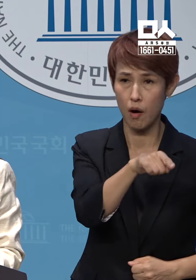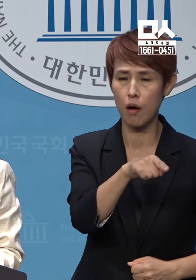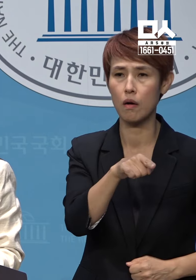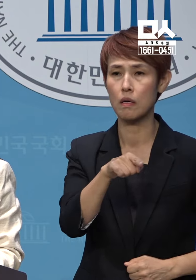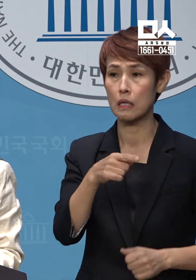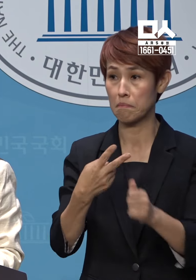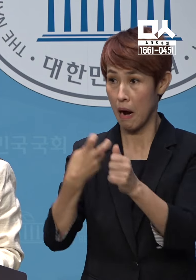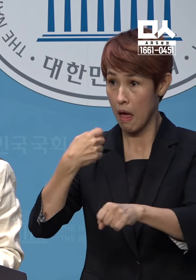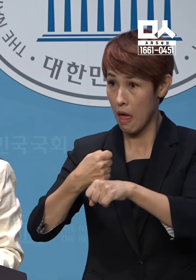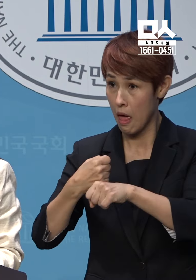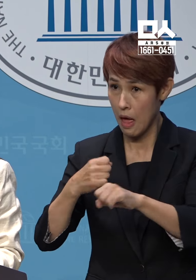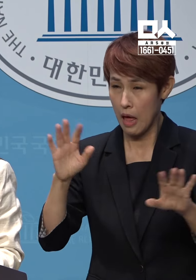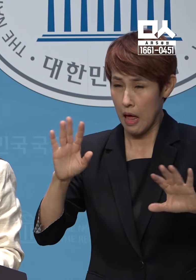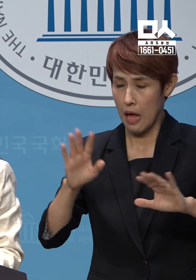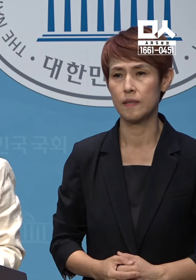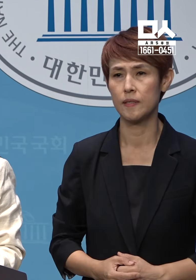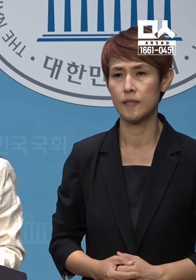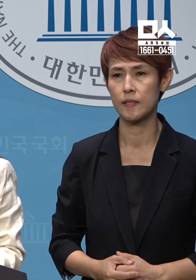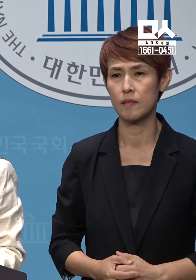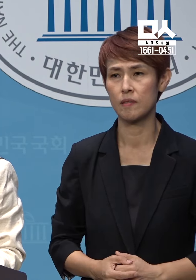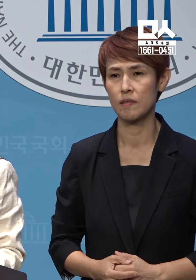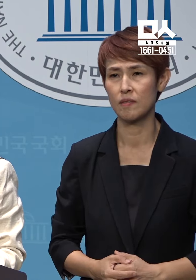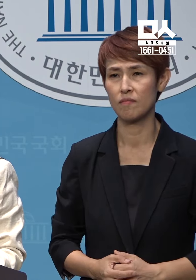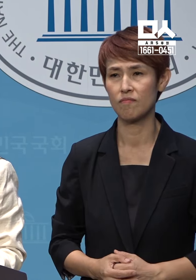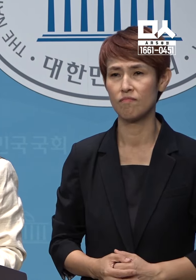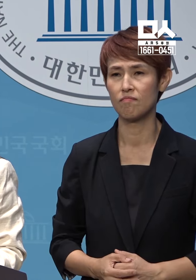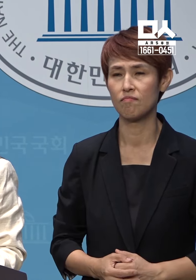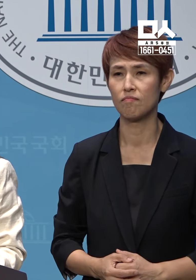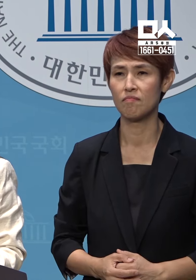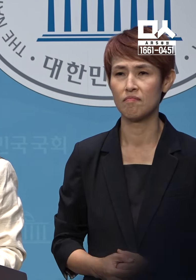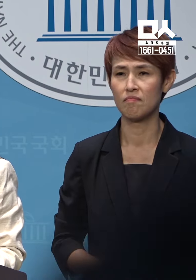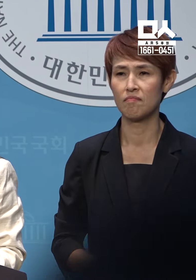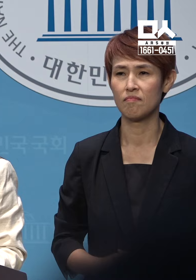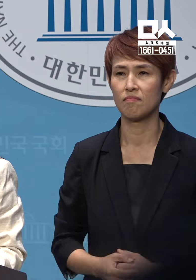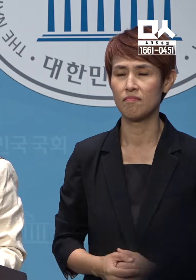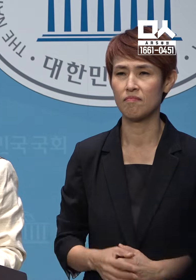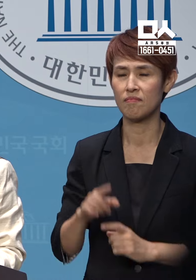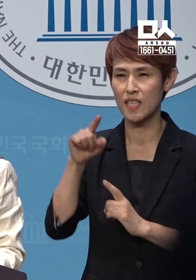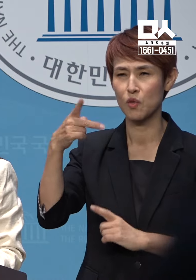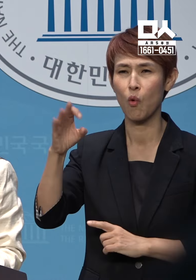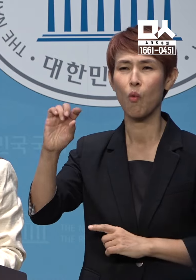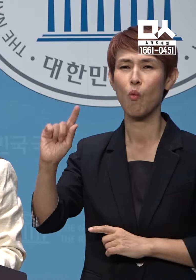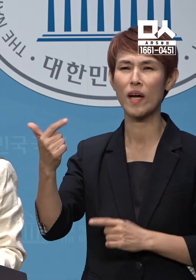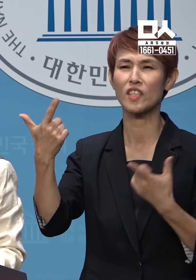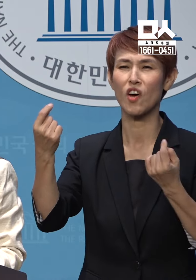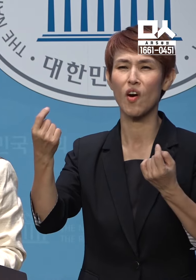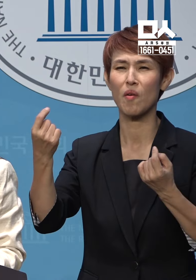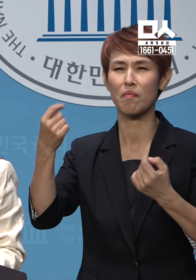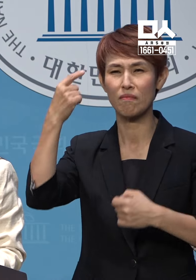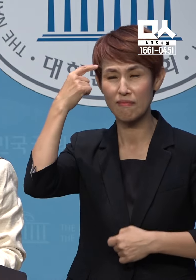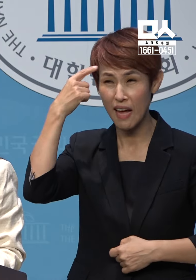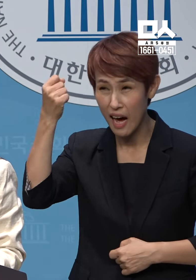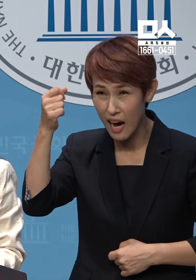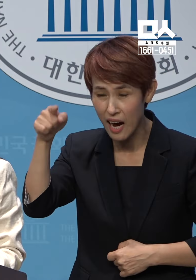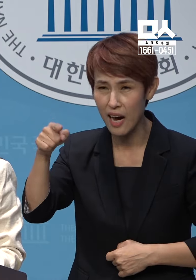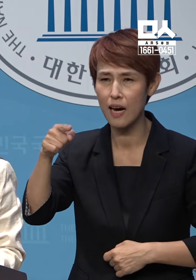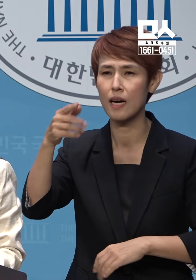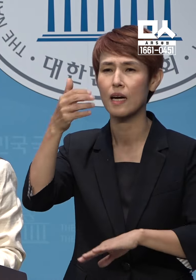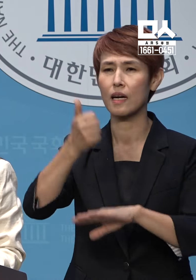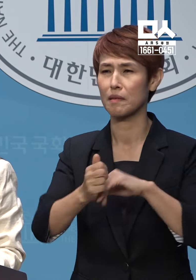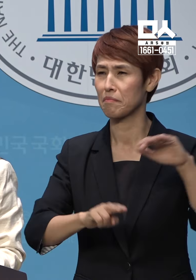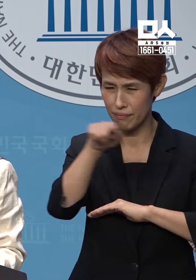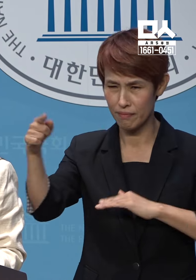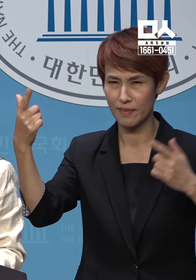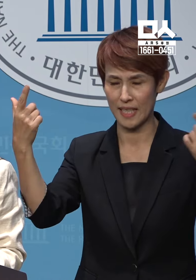발의되자 주행 당친 겁니다 등장할 때부터 제 2의 이동관 불렸는데 퇴장하는 방법도 똑같은